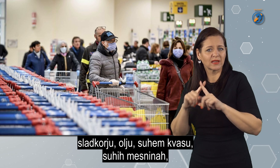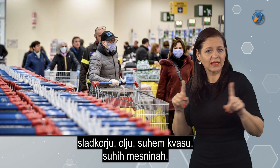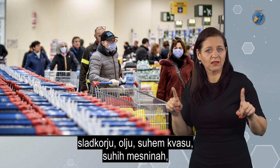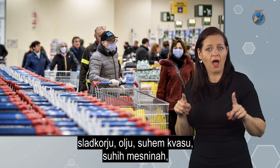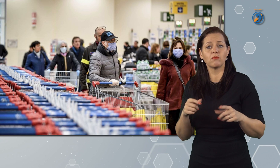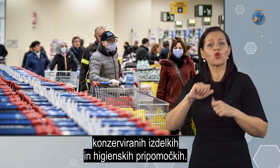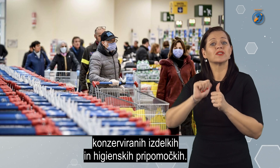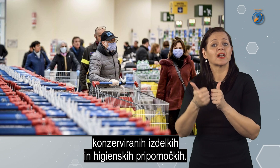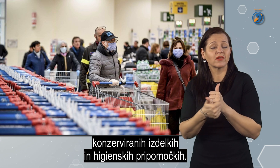higienskih pripomočkih.